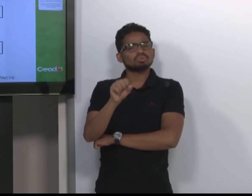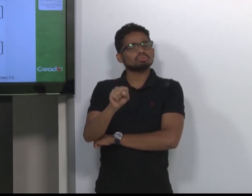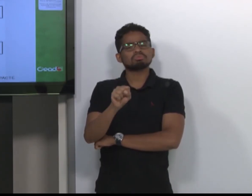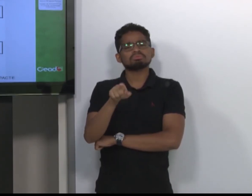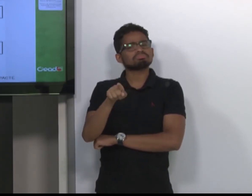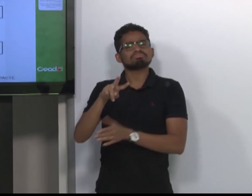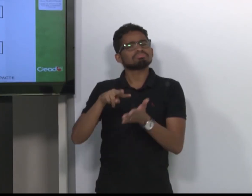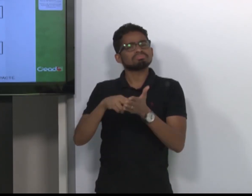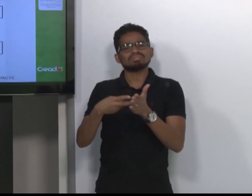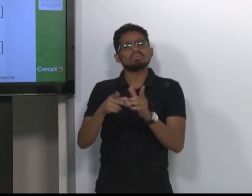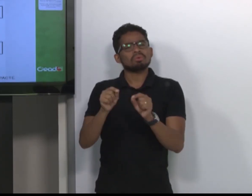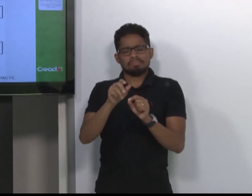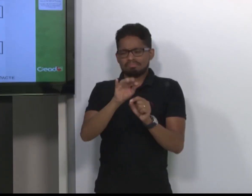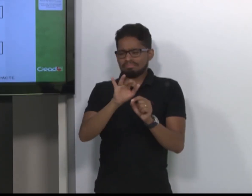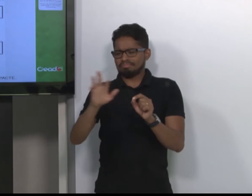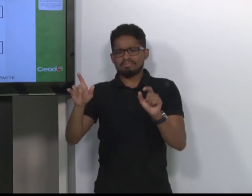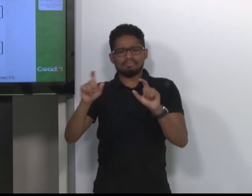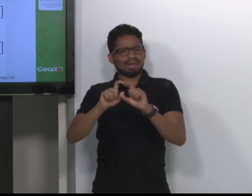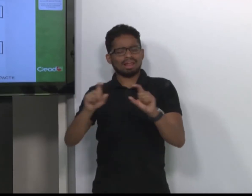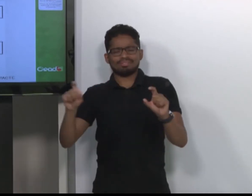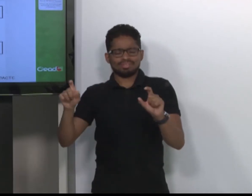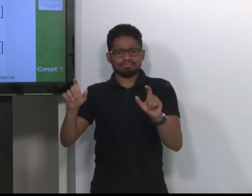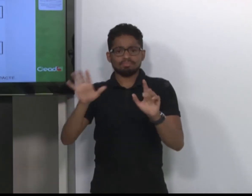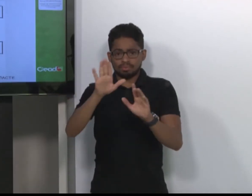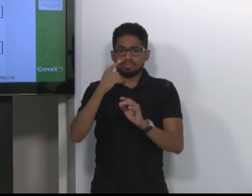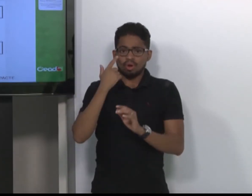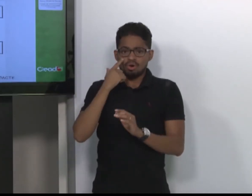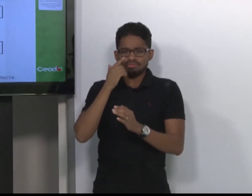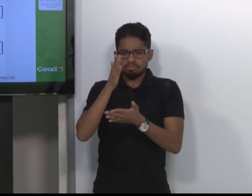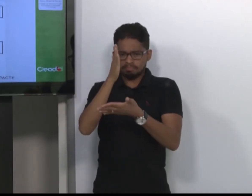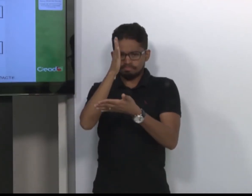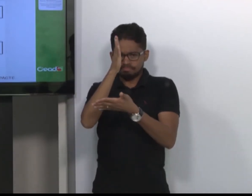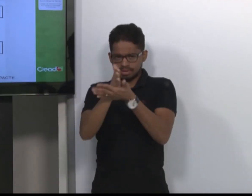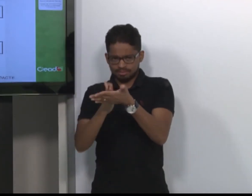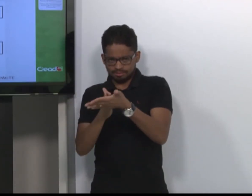O que significa? É uma palavra extensa. Vamos dividi-la.